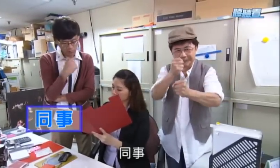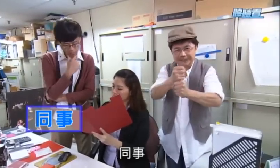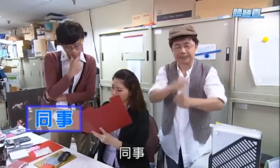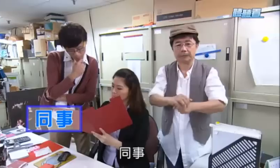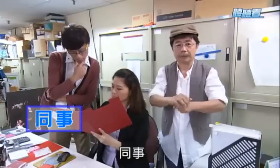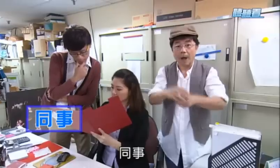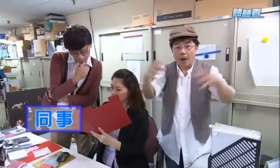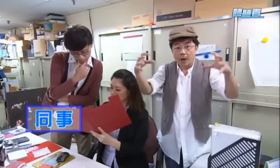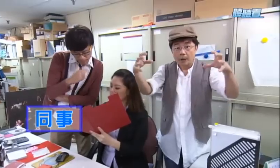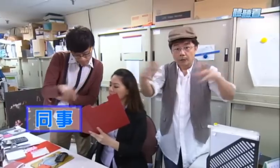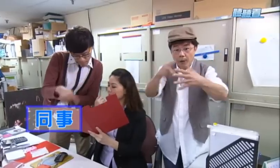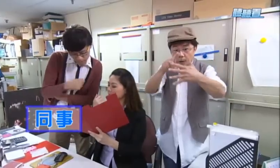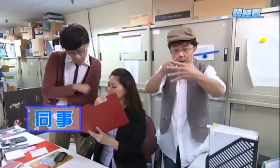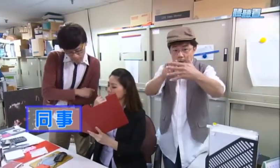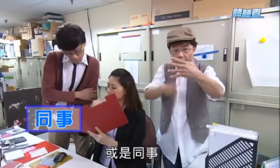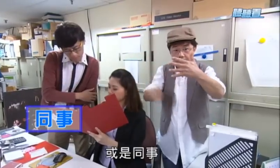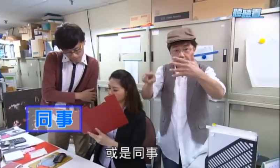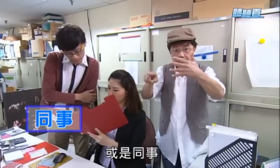同事，或是